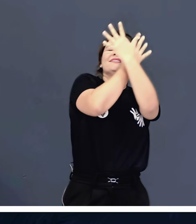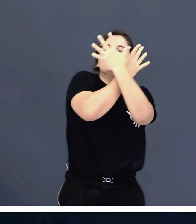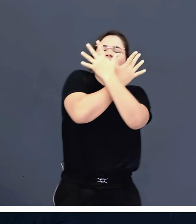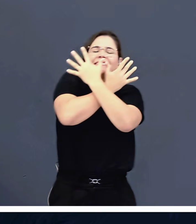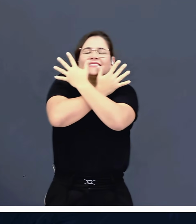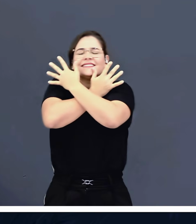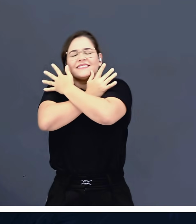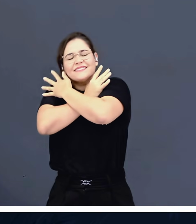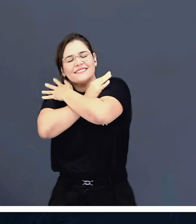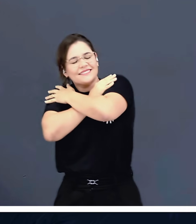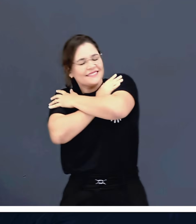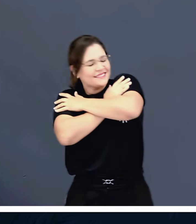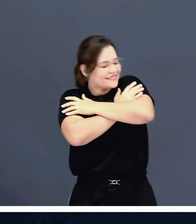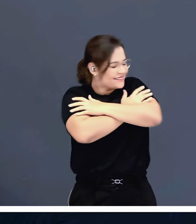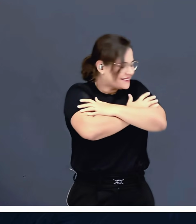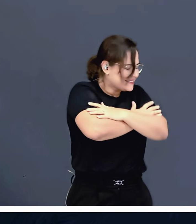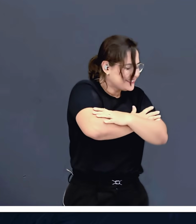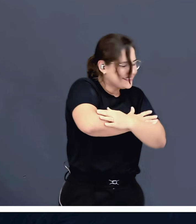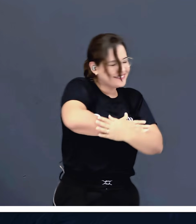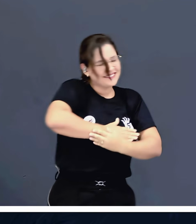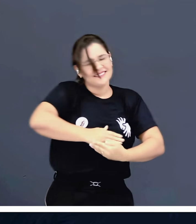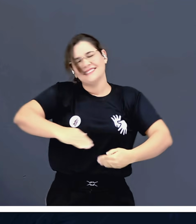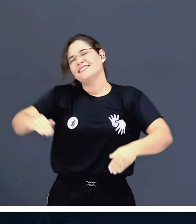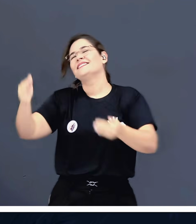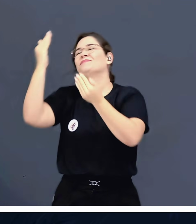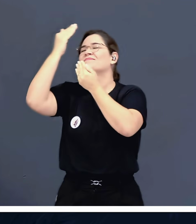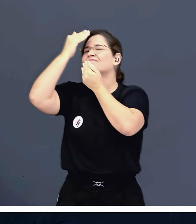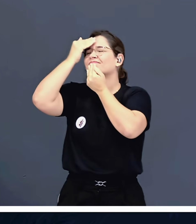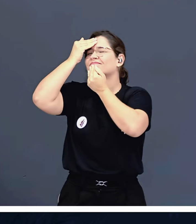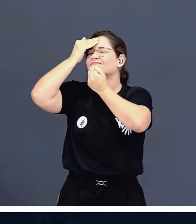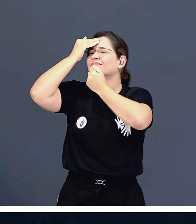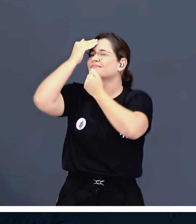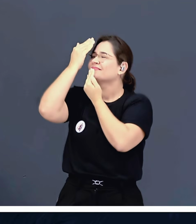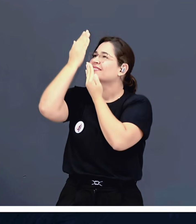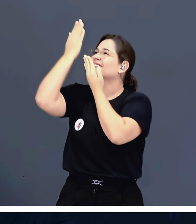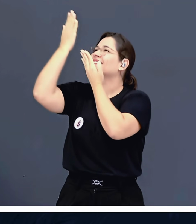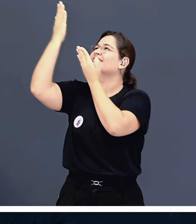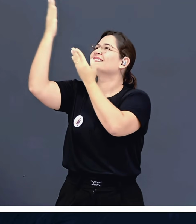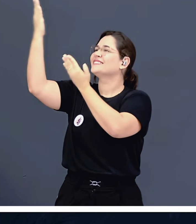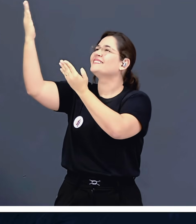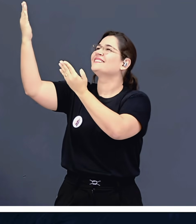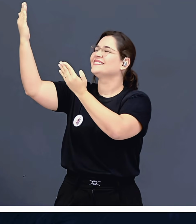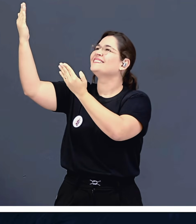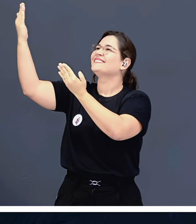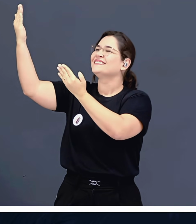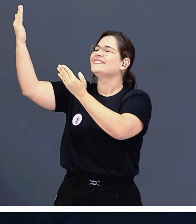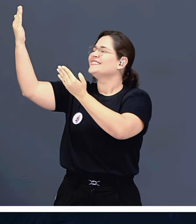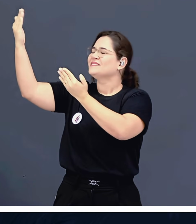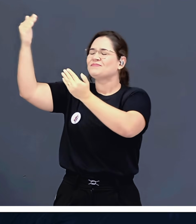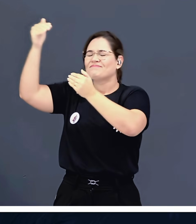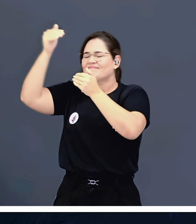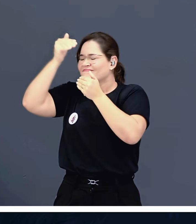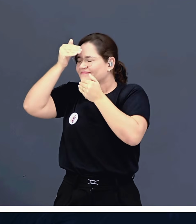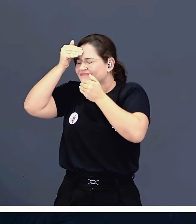Depois que a chuva aqui me encharcou, eu te agradeço,